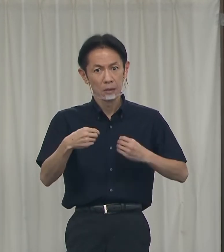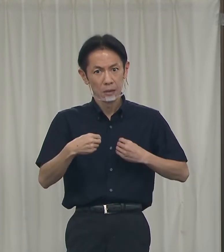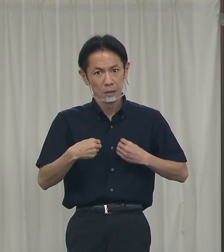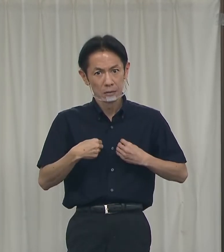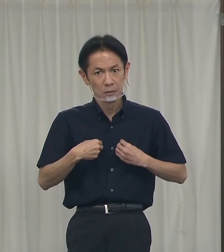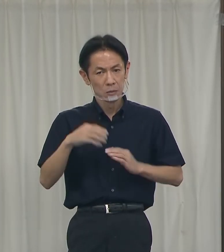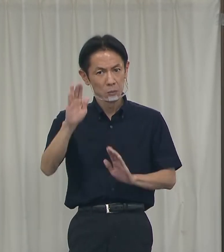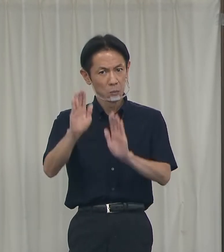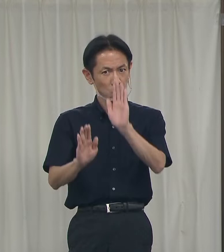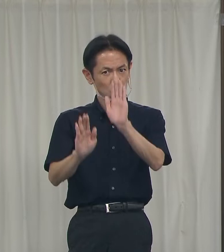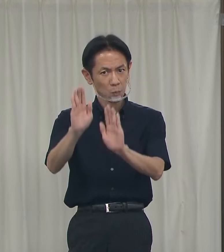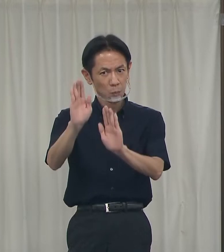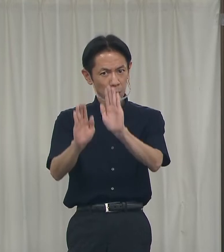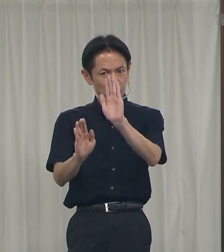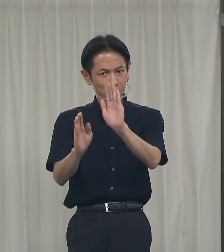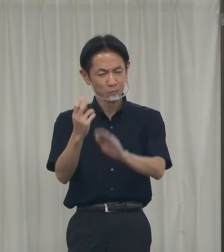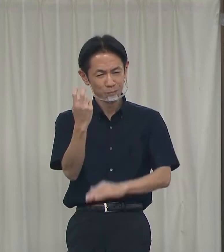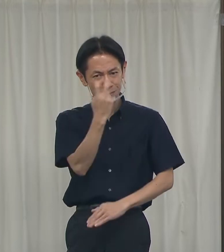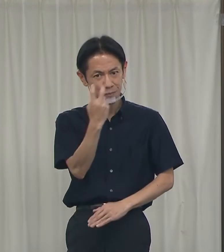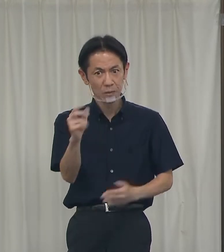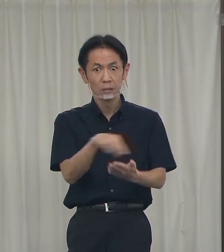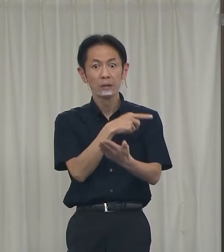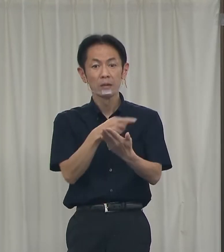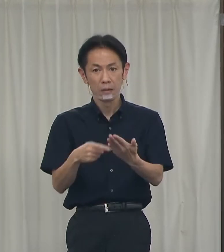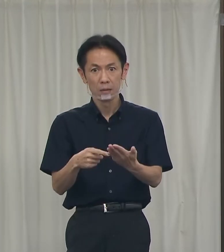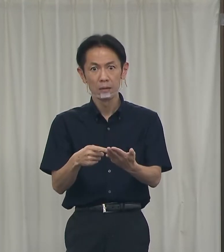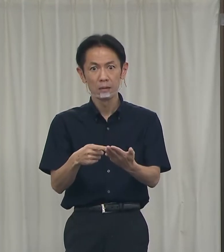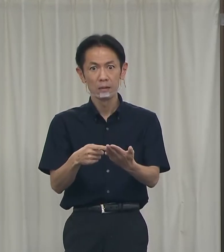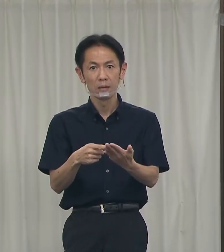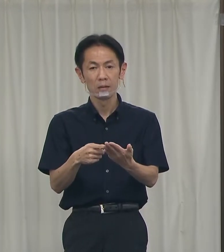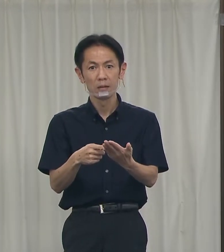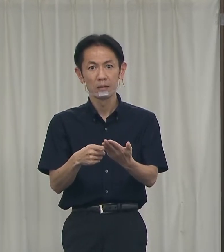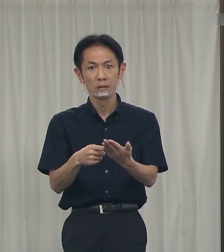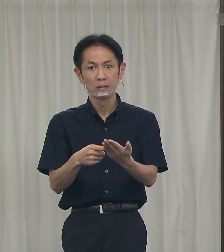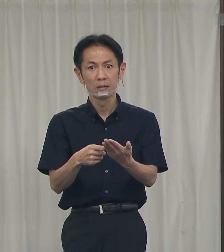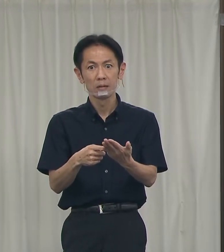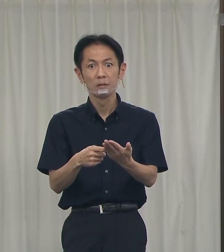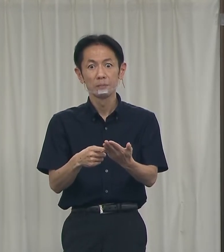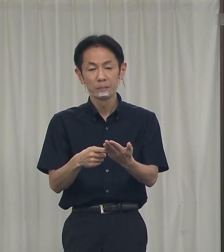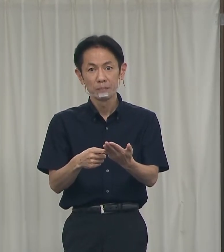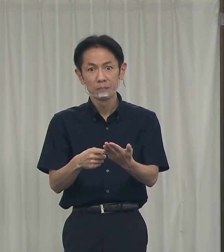況等を検証いたしました結果、